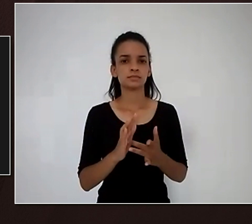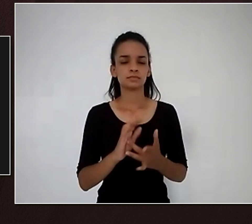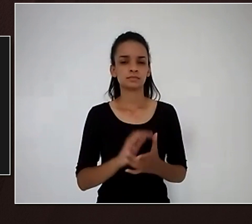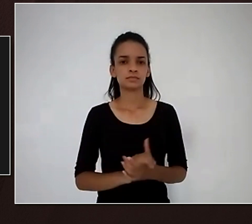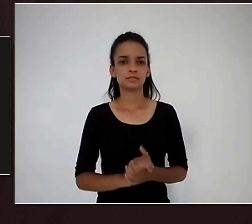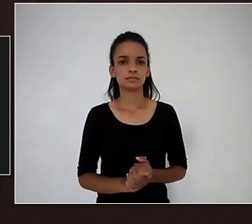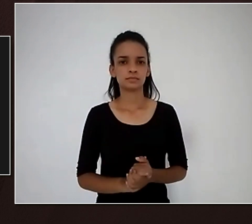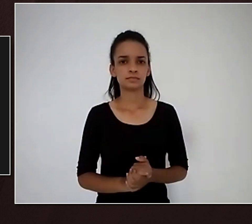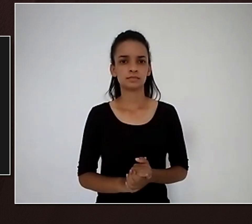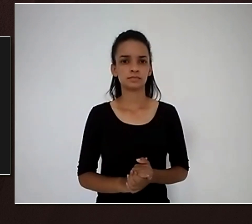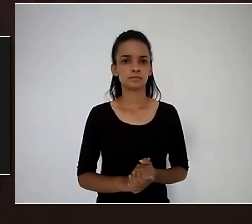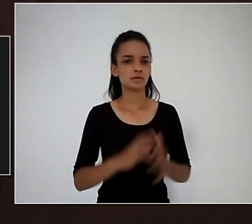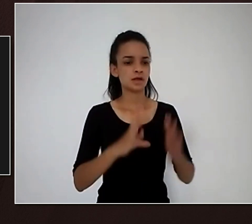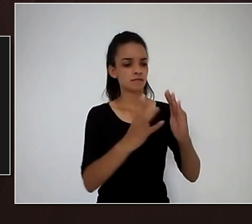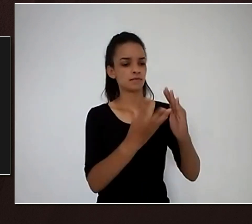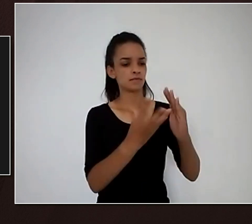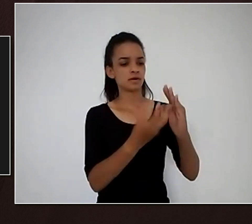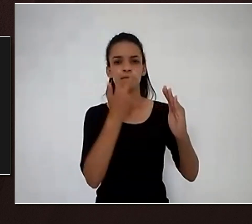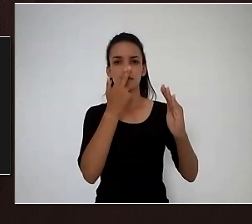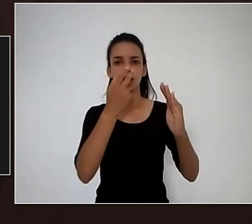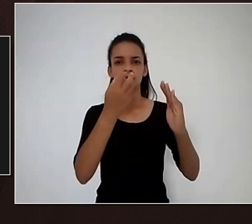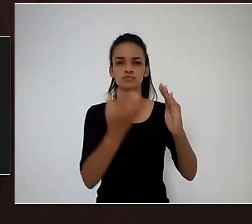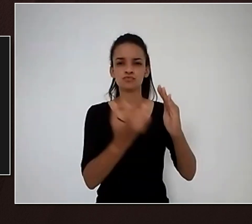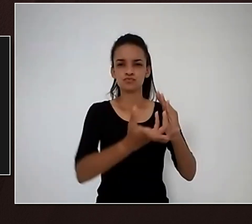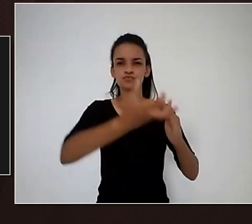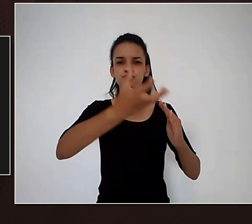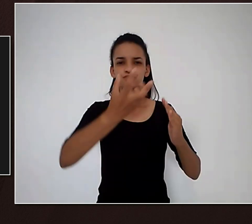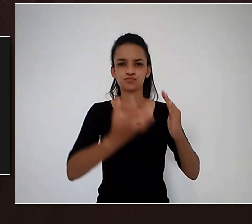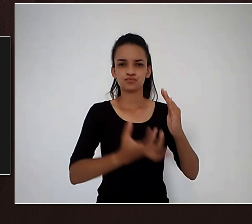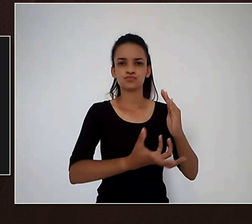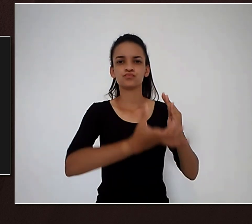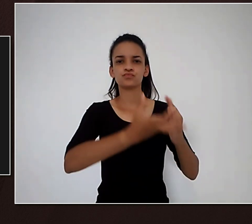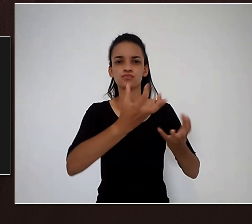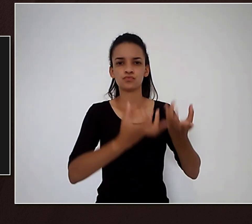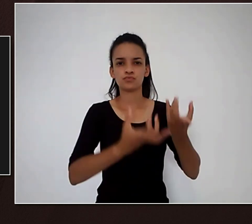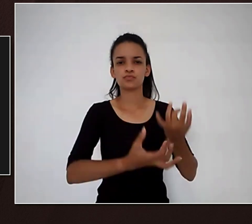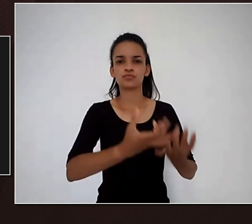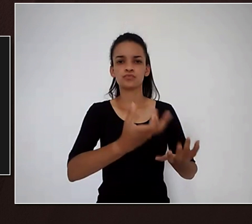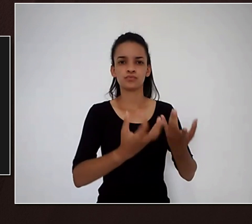fuego santo, con un fuego divino. Señor Jesús. Si queremos ser estos